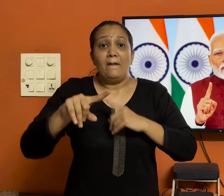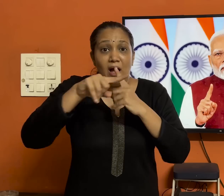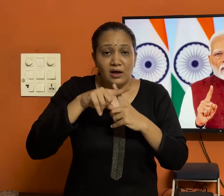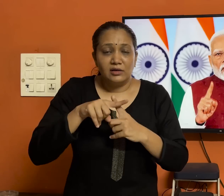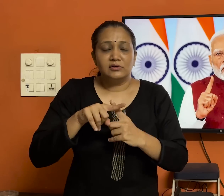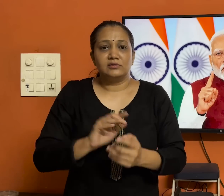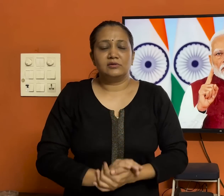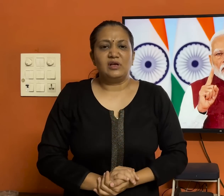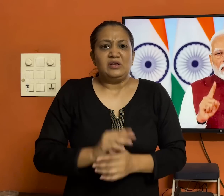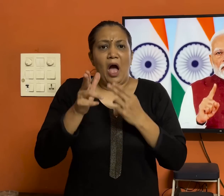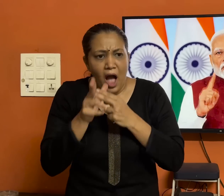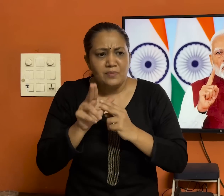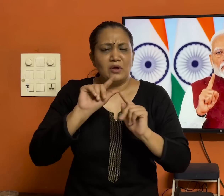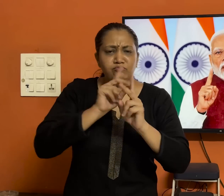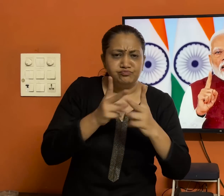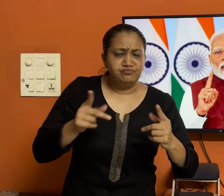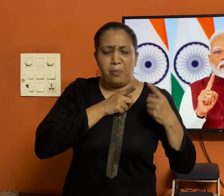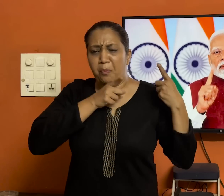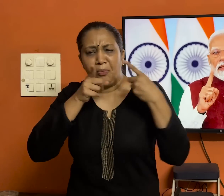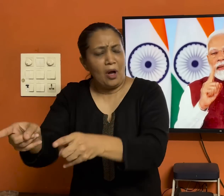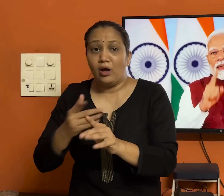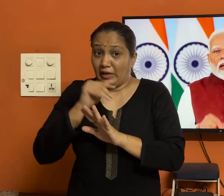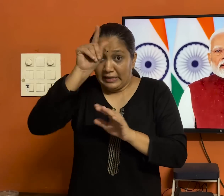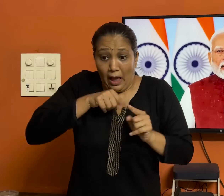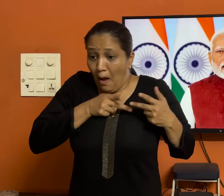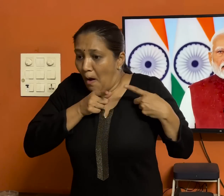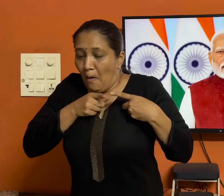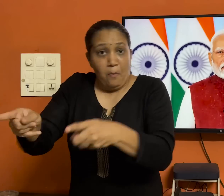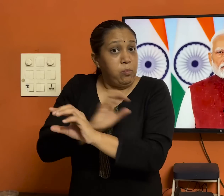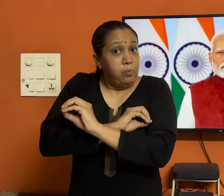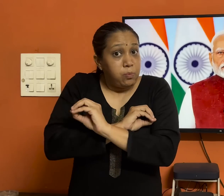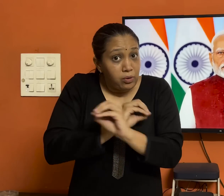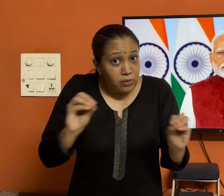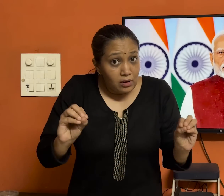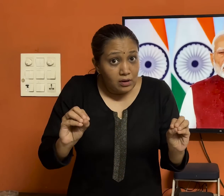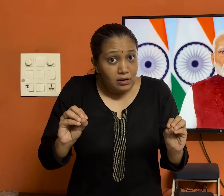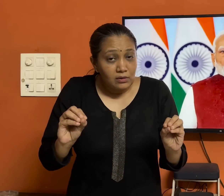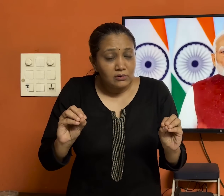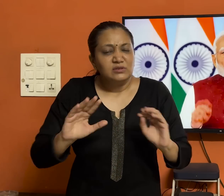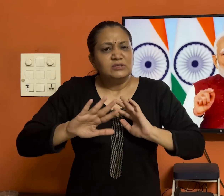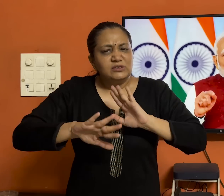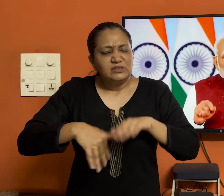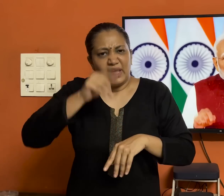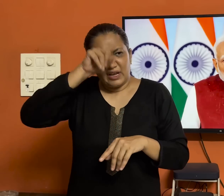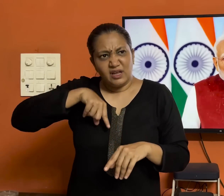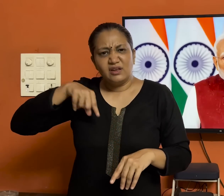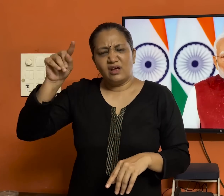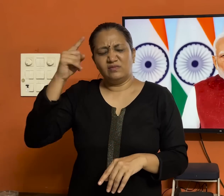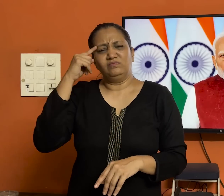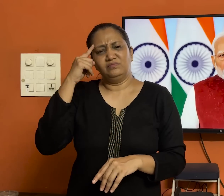और सैन्य दुस्साहस नहीं दिखाया जाएगा, तो भारत ने